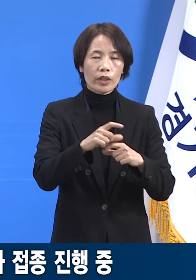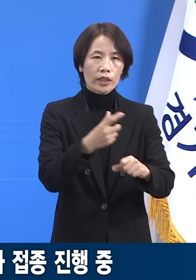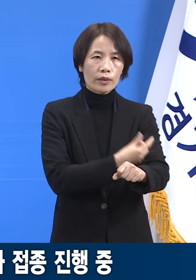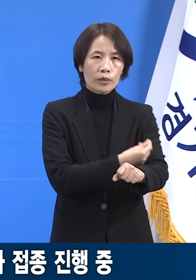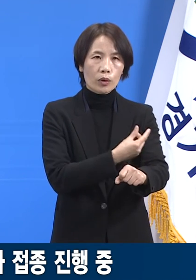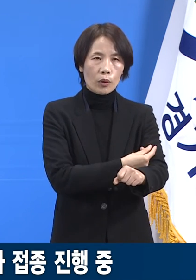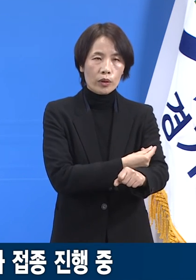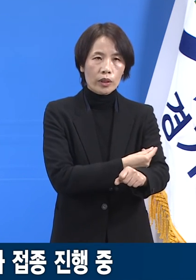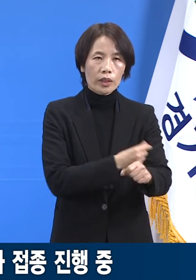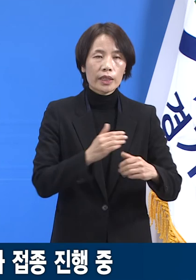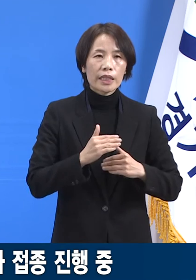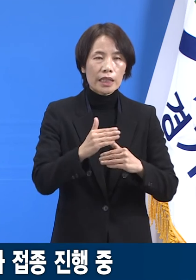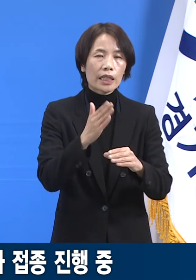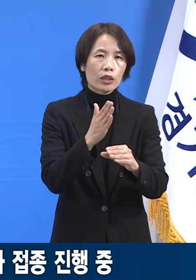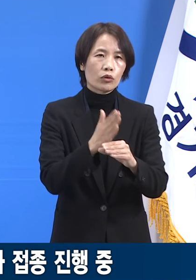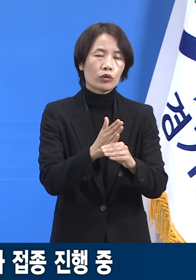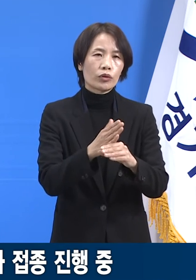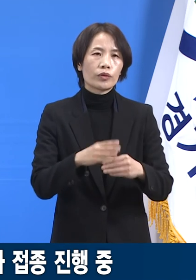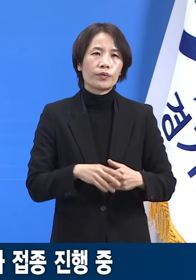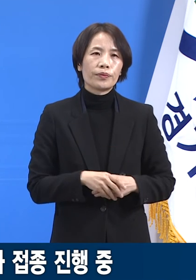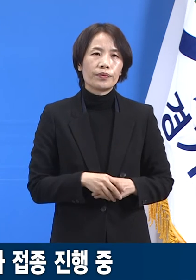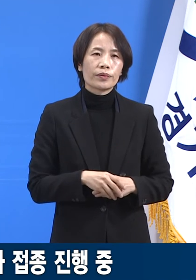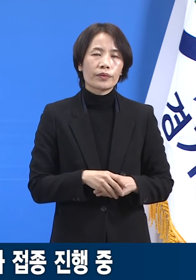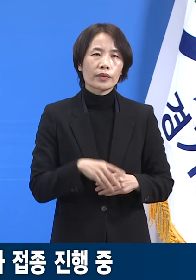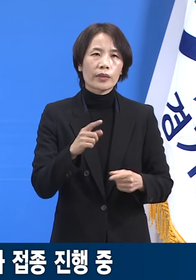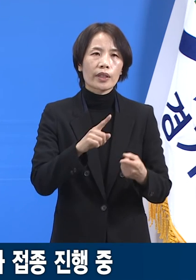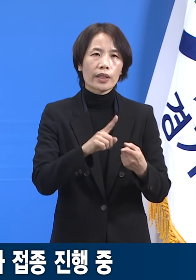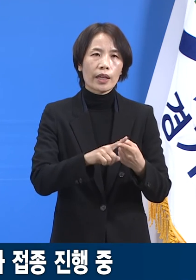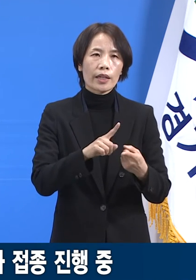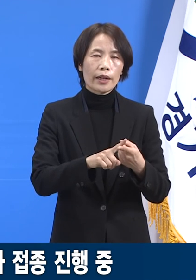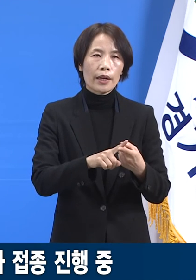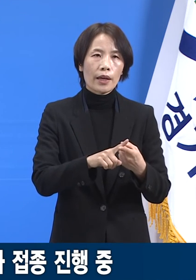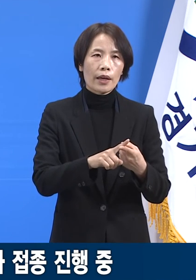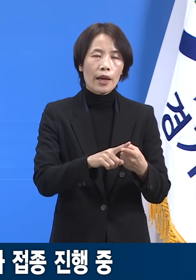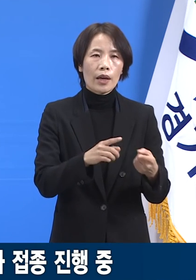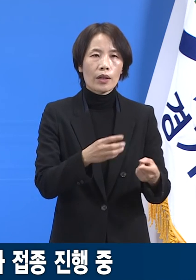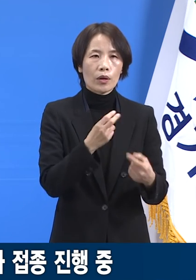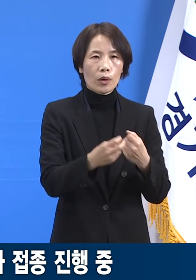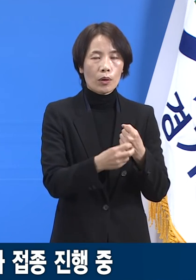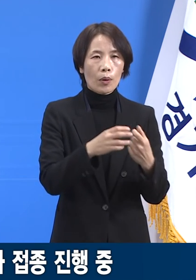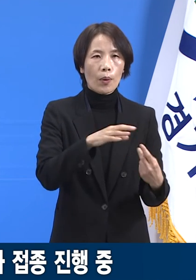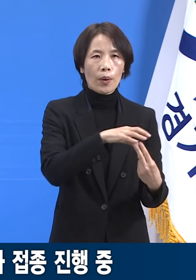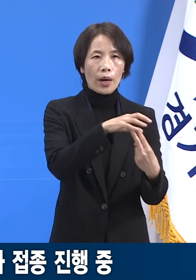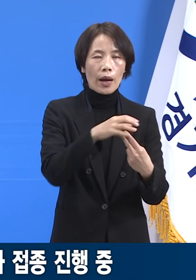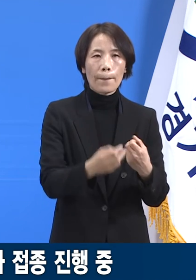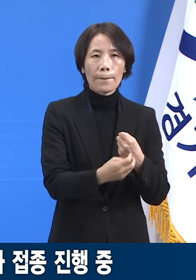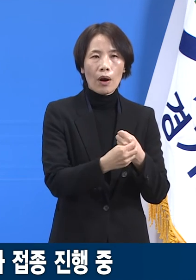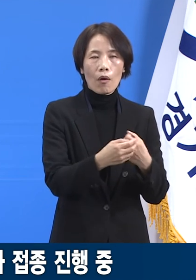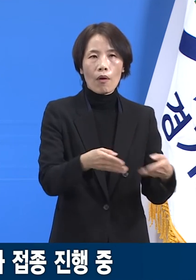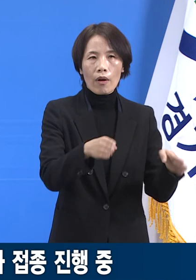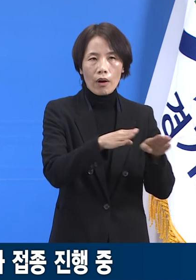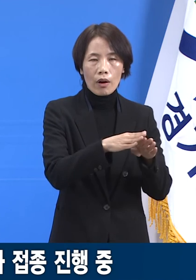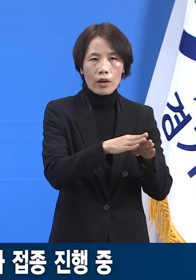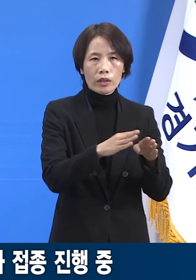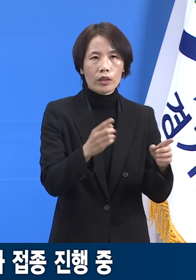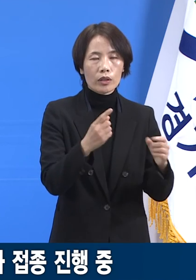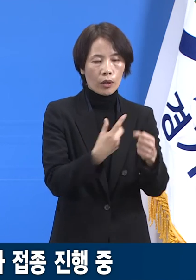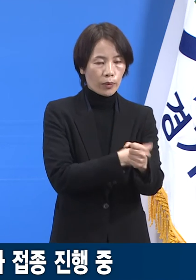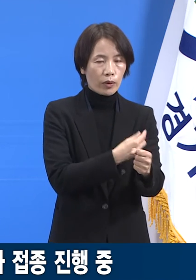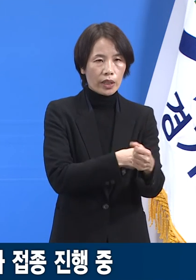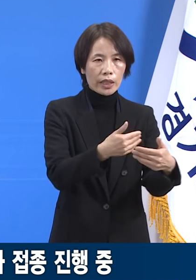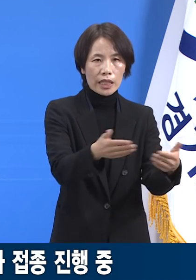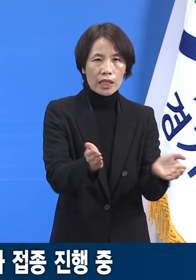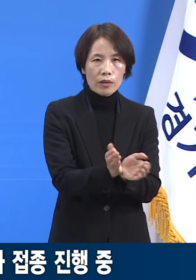대해 추가접종을 진행 중에 있습니다. 이에 따라 요양병원 시설 책임제를 실시하는 한편 방문접종팀을 운영하여